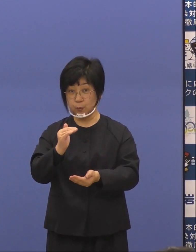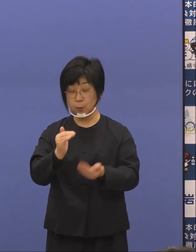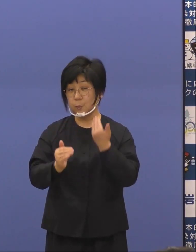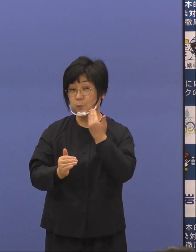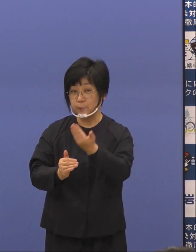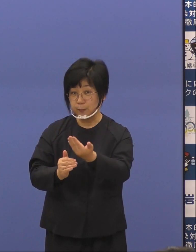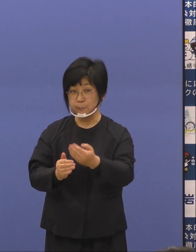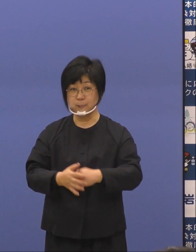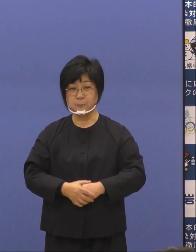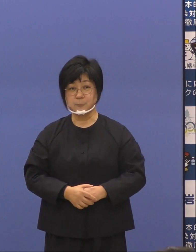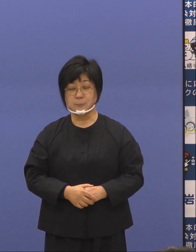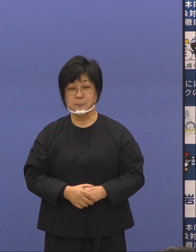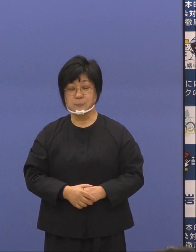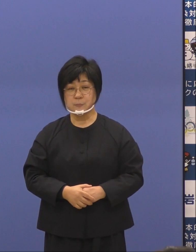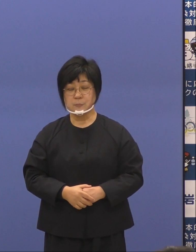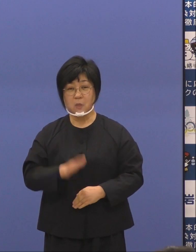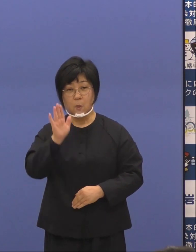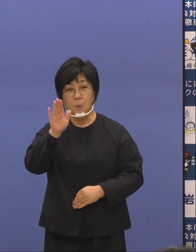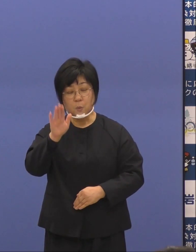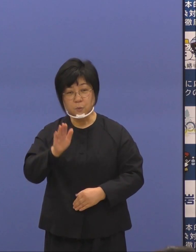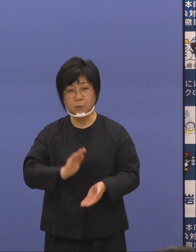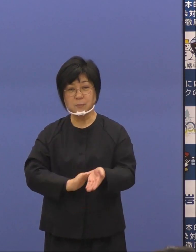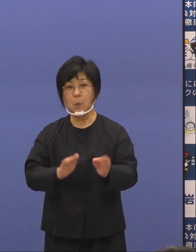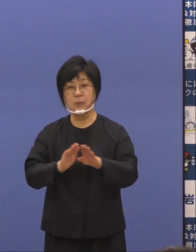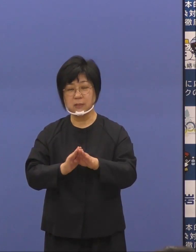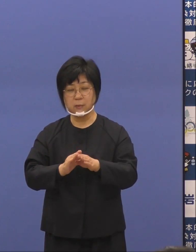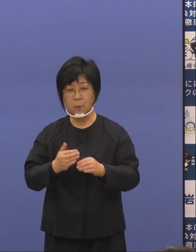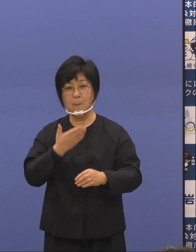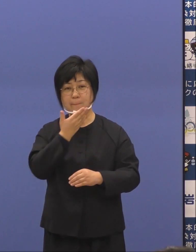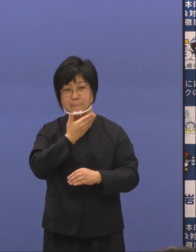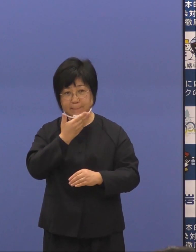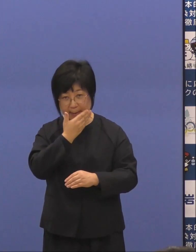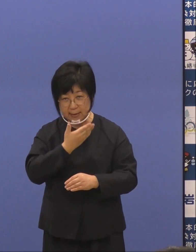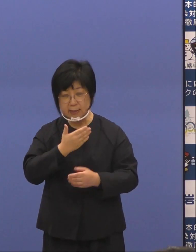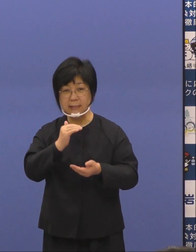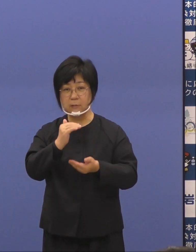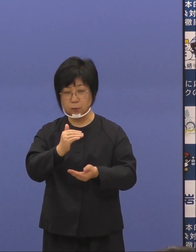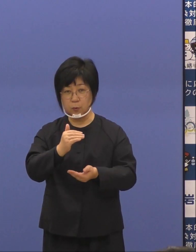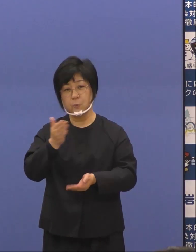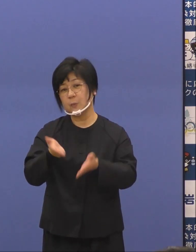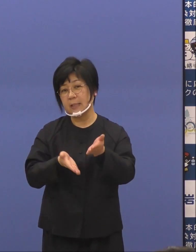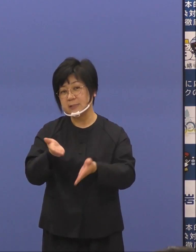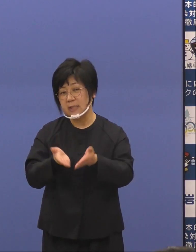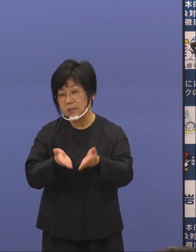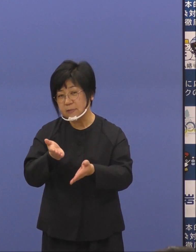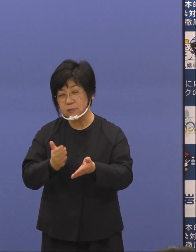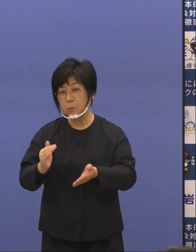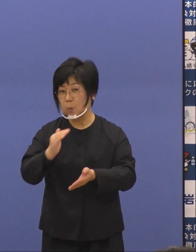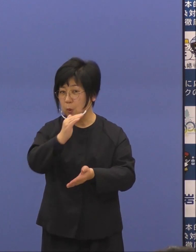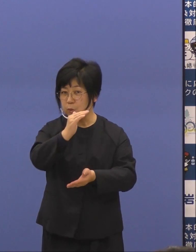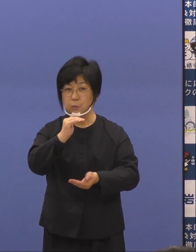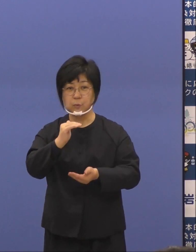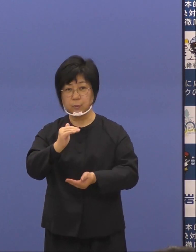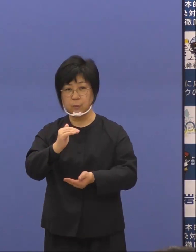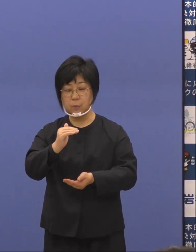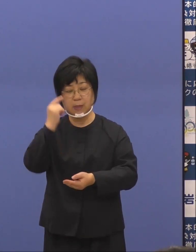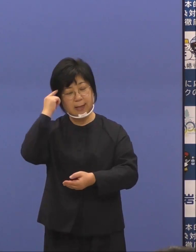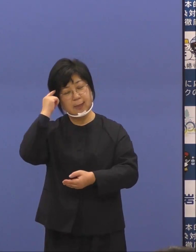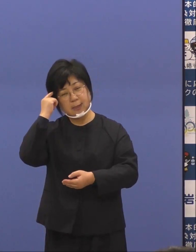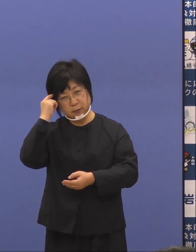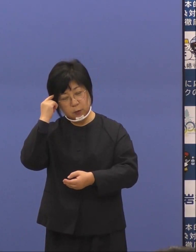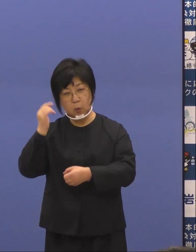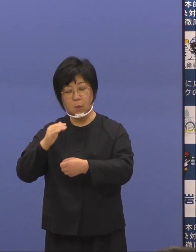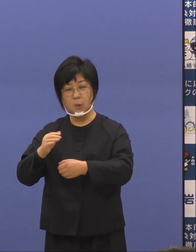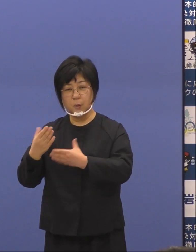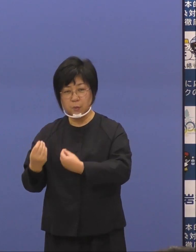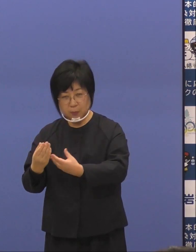ですが、知事は今後の病院の利便性やサービスの向上を考える上では、現状の盛岡市にあるべきか、はたま